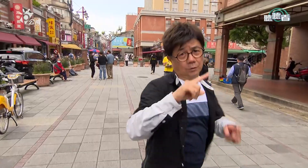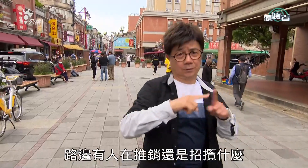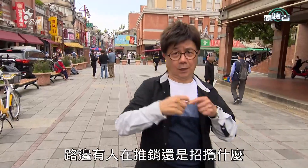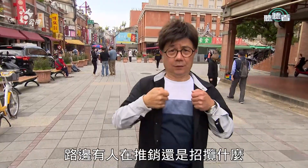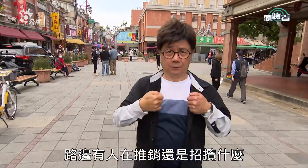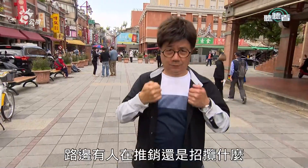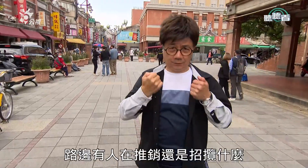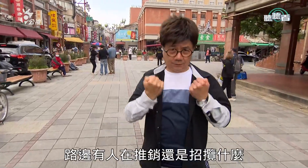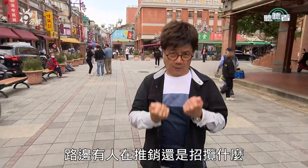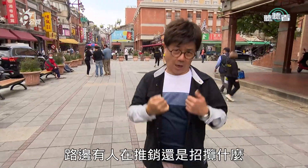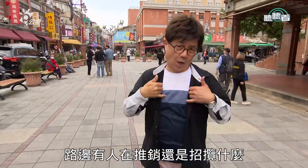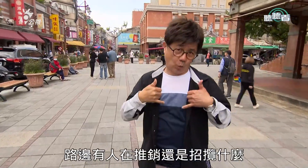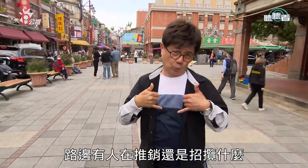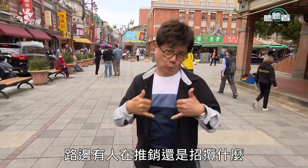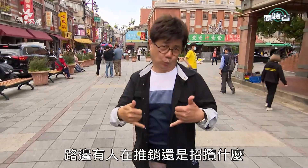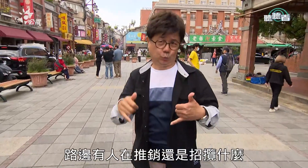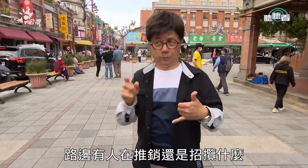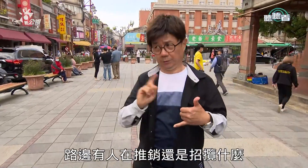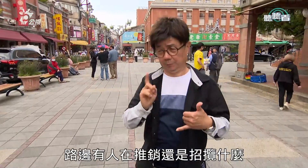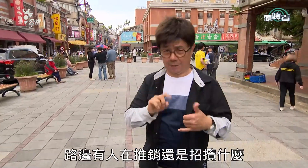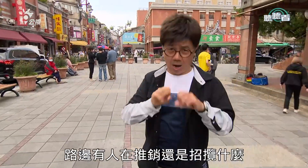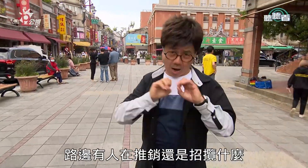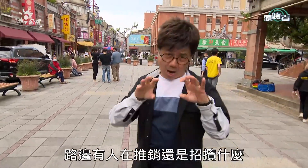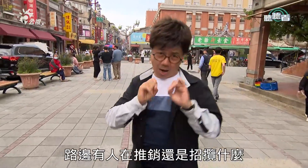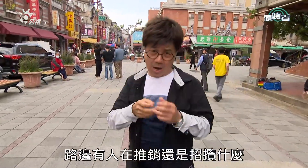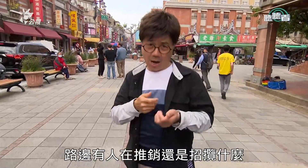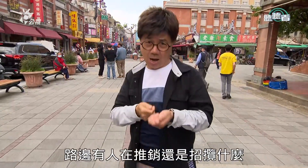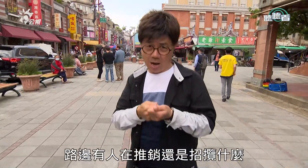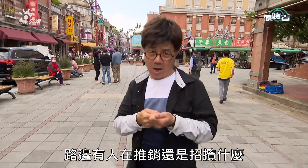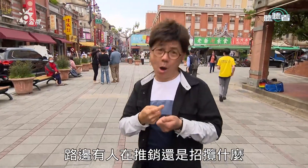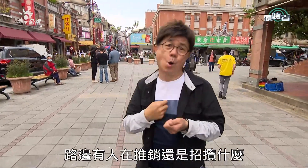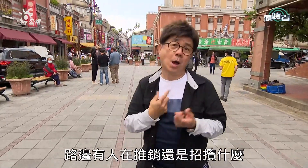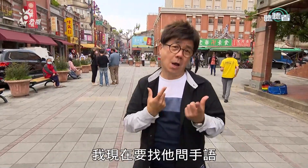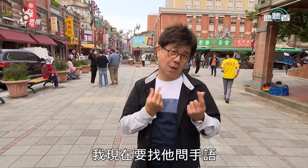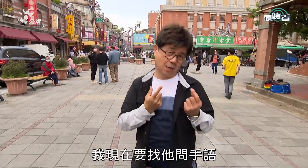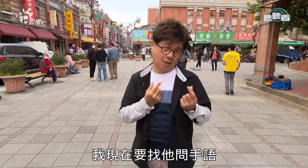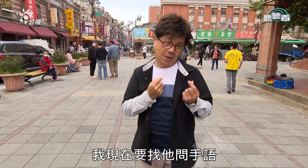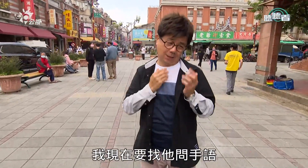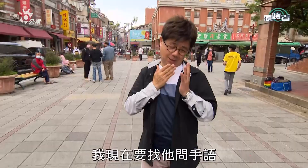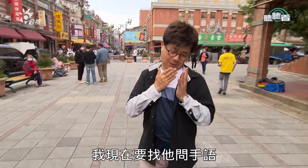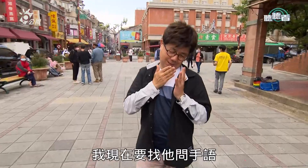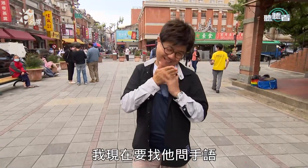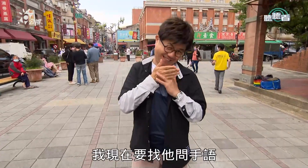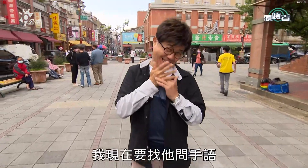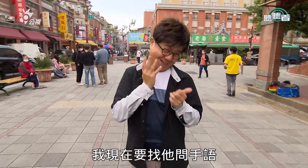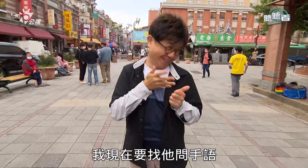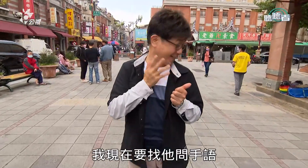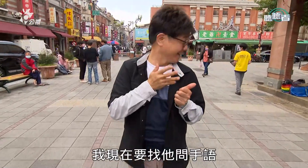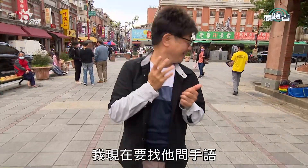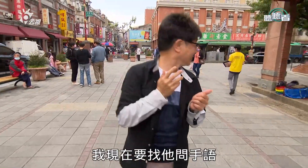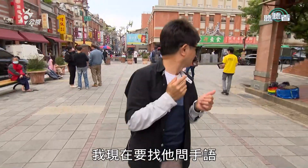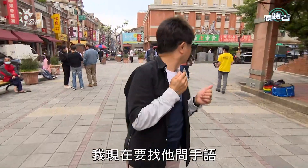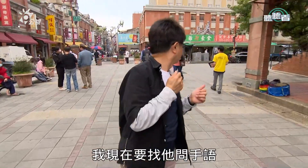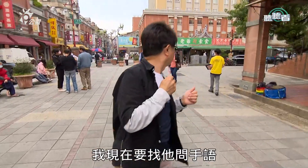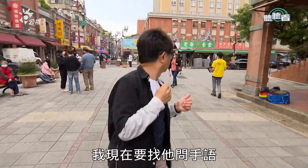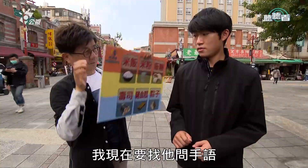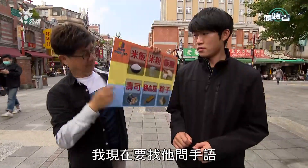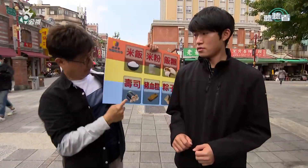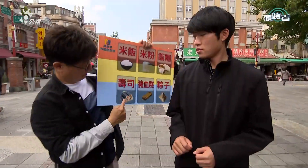路边有人在推销还是招揽什么？我现在要找他问手语。